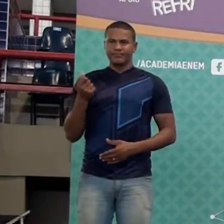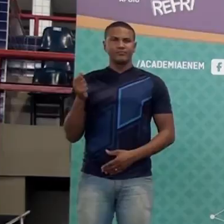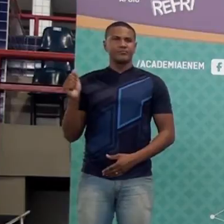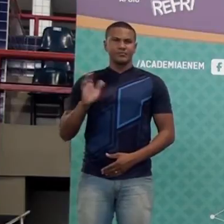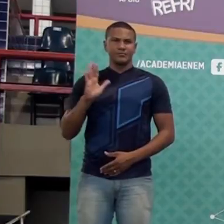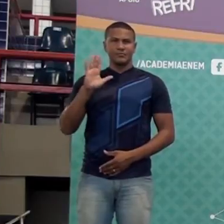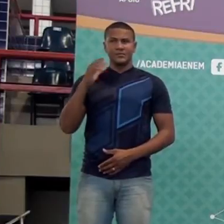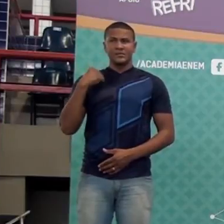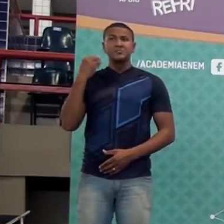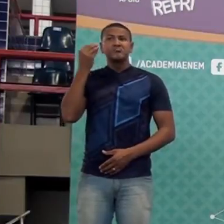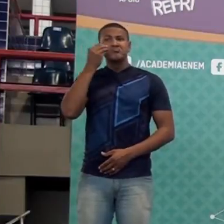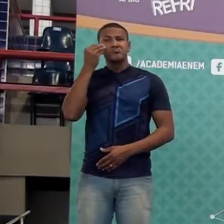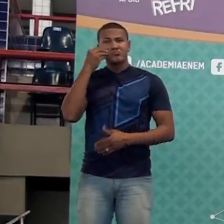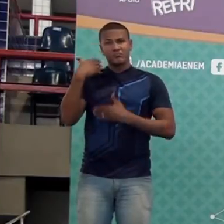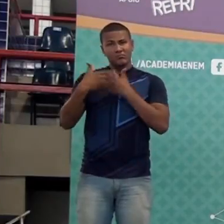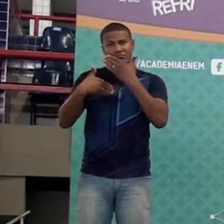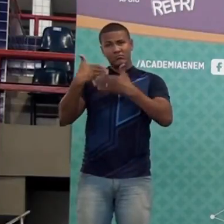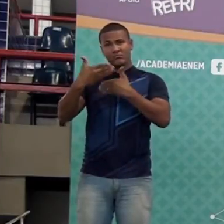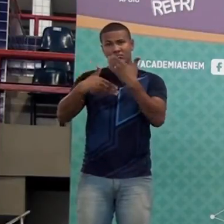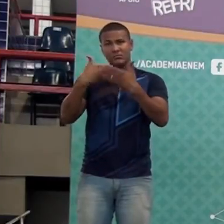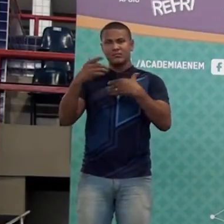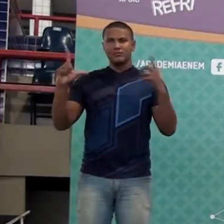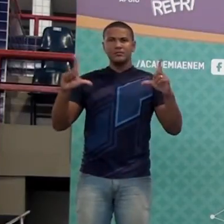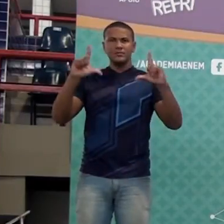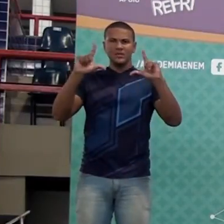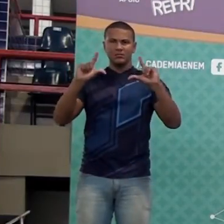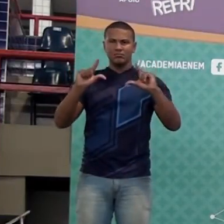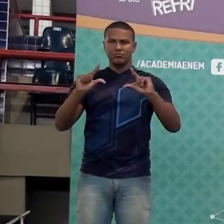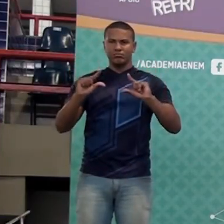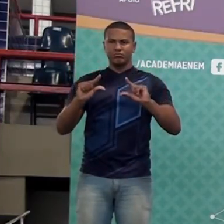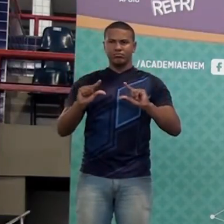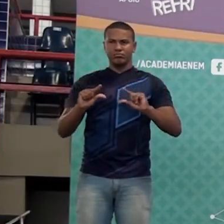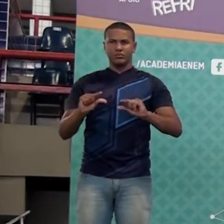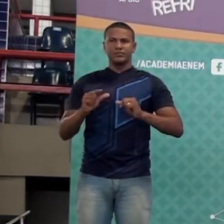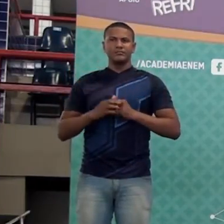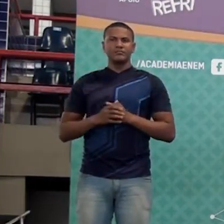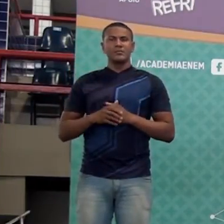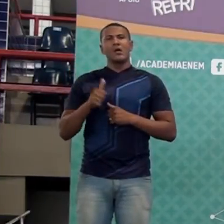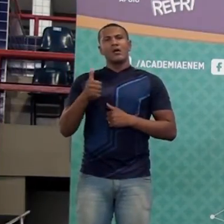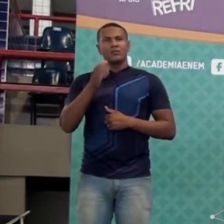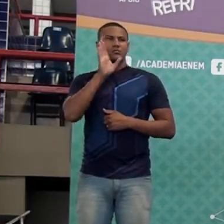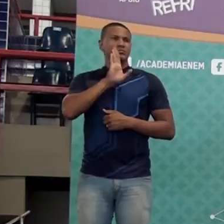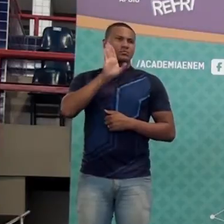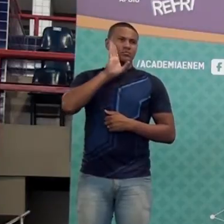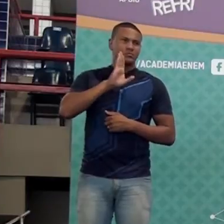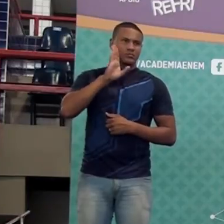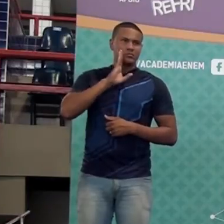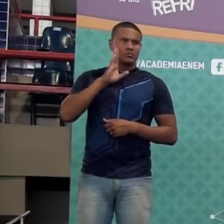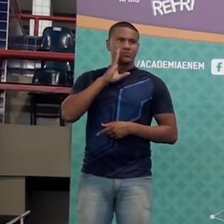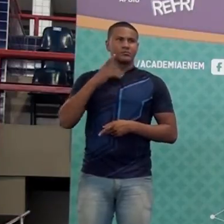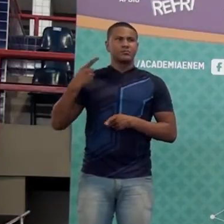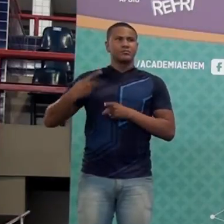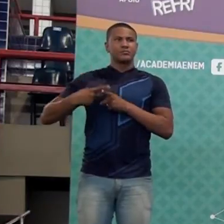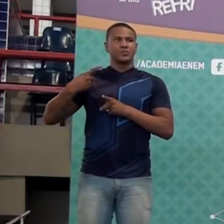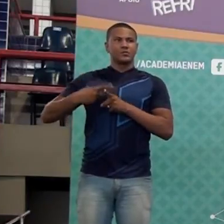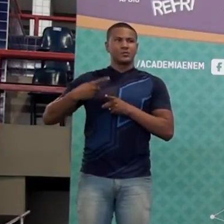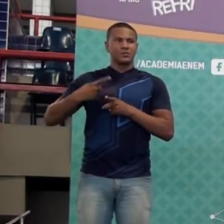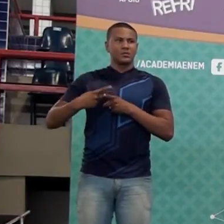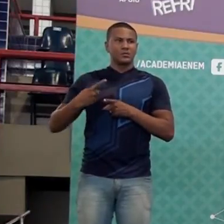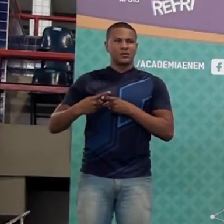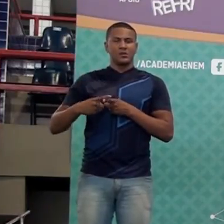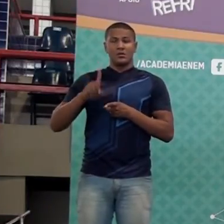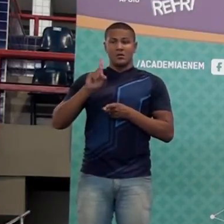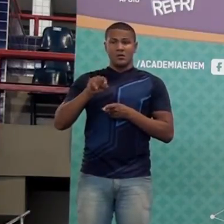consiga reduzir esse custo. E aí vai ser bacana. Por quê? Porque a gente vai aumentar a produtividade